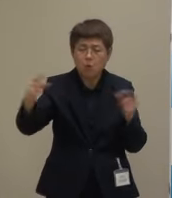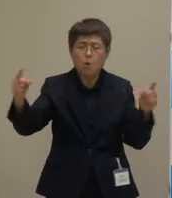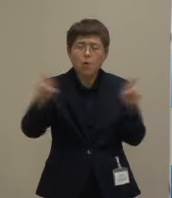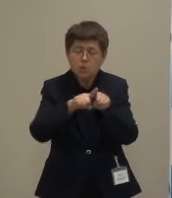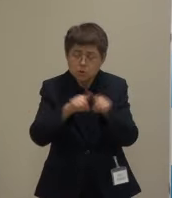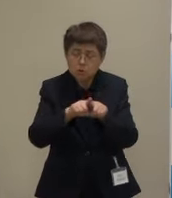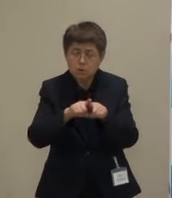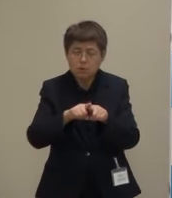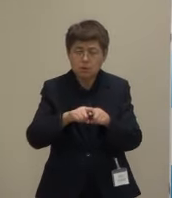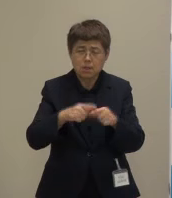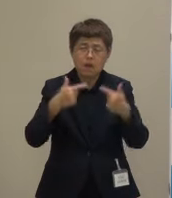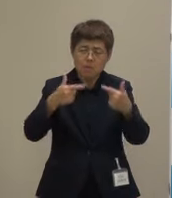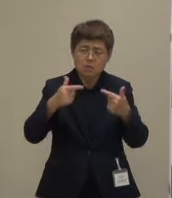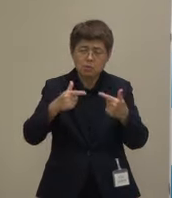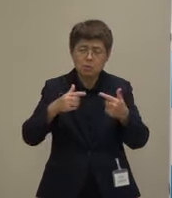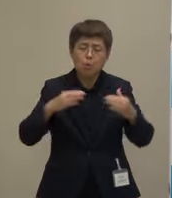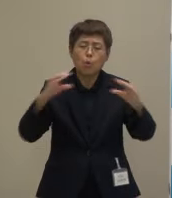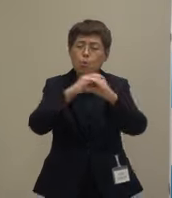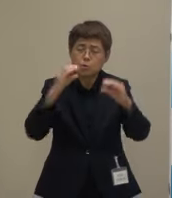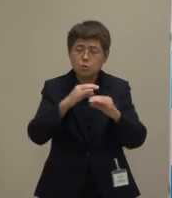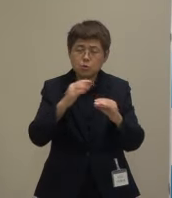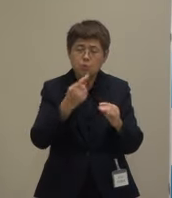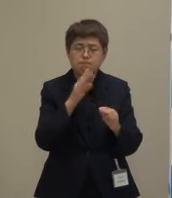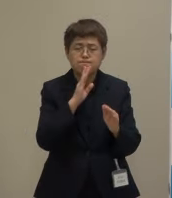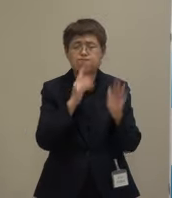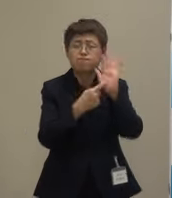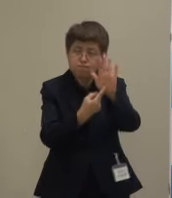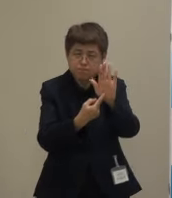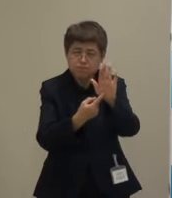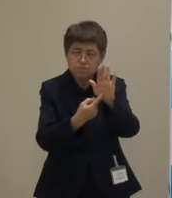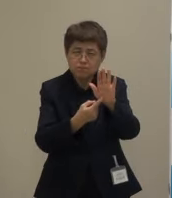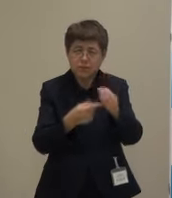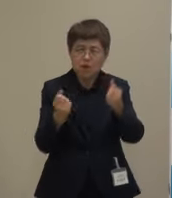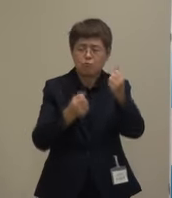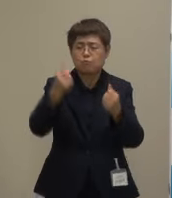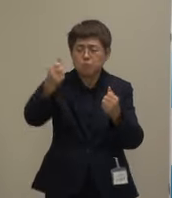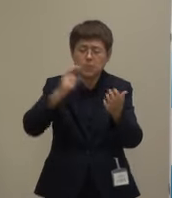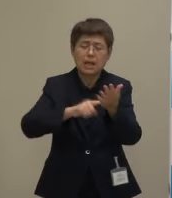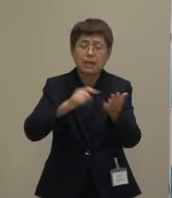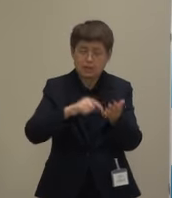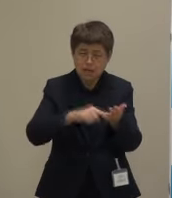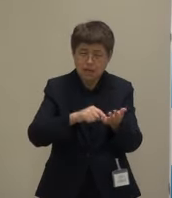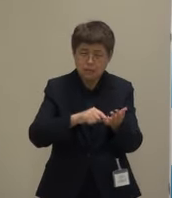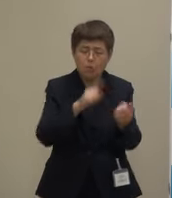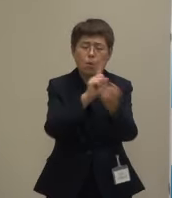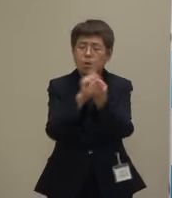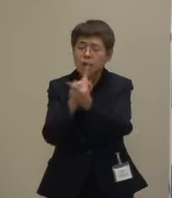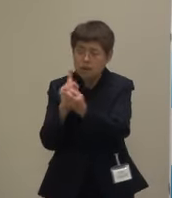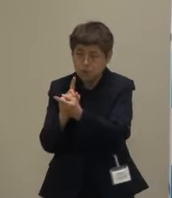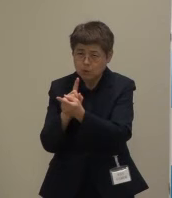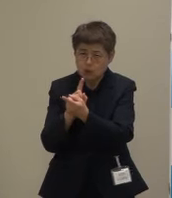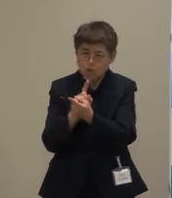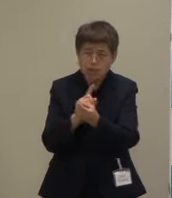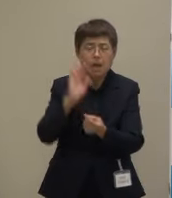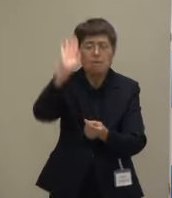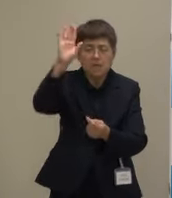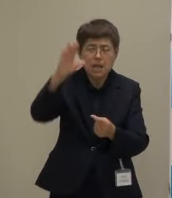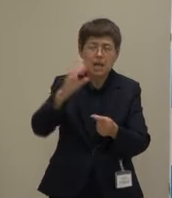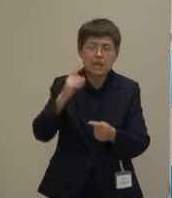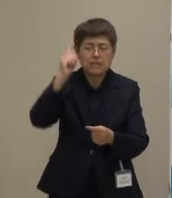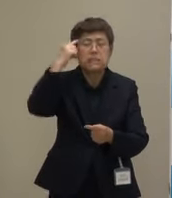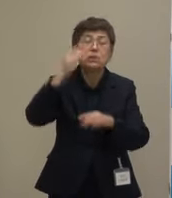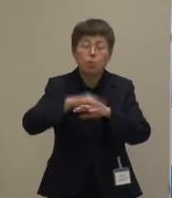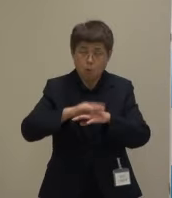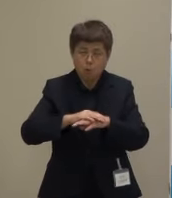ス交通の実現や、深刻化する運転手不足への対応など、未来志向でか